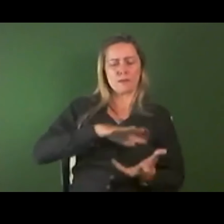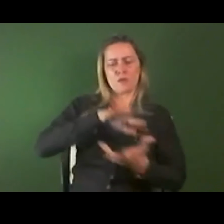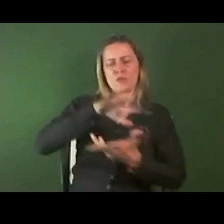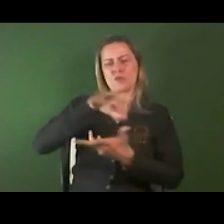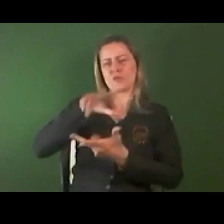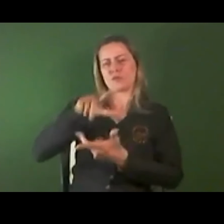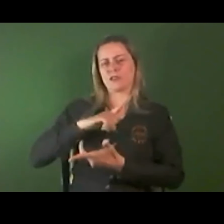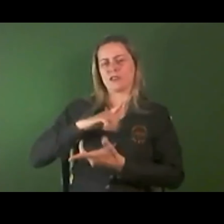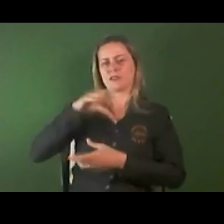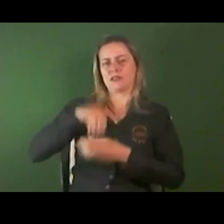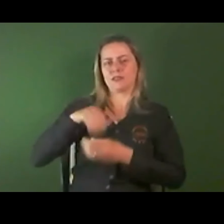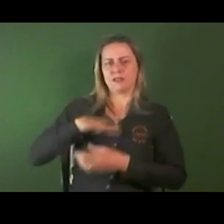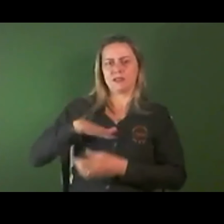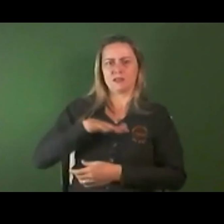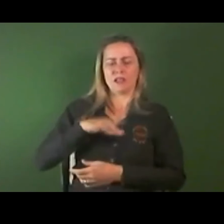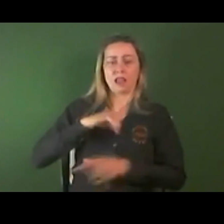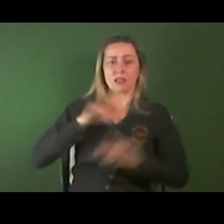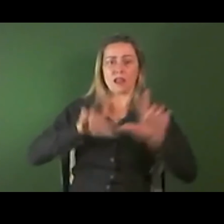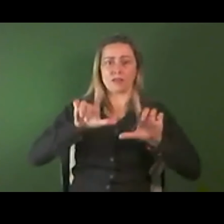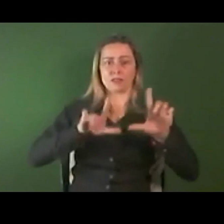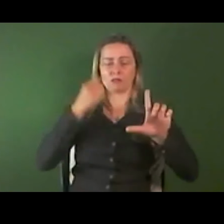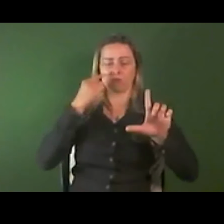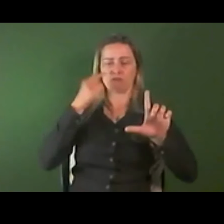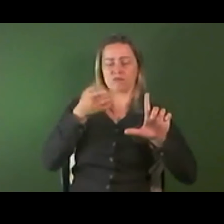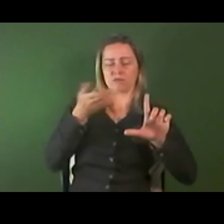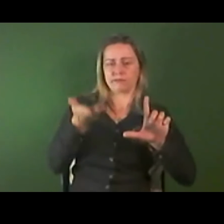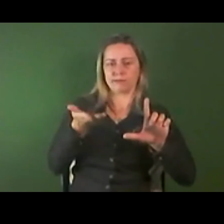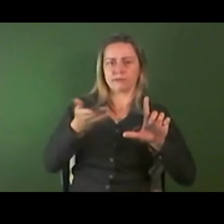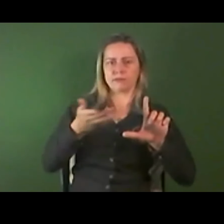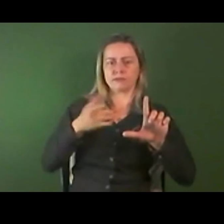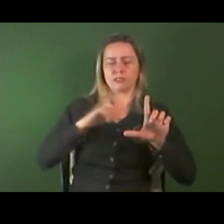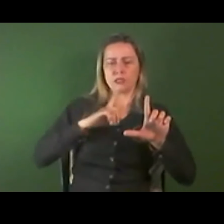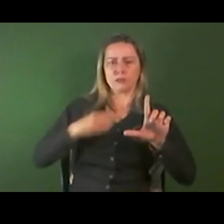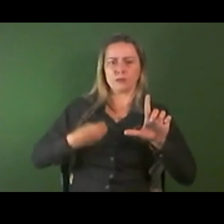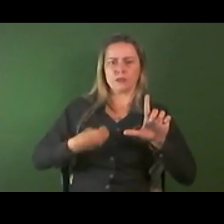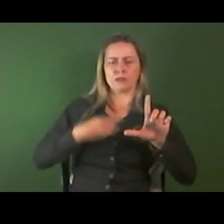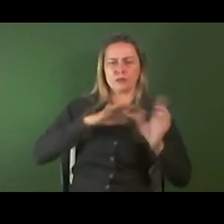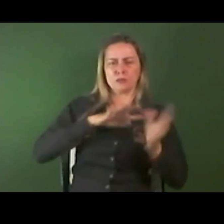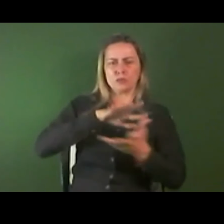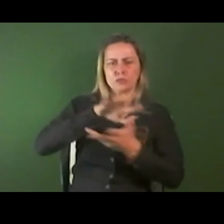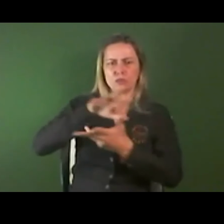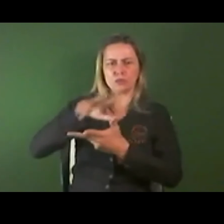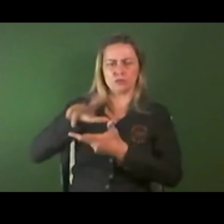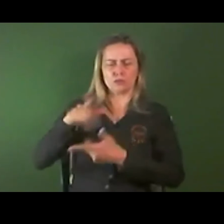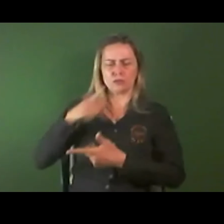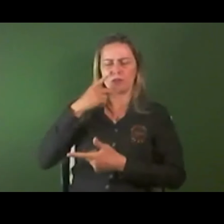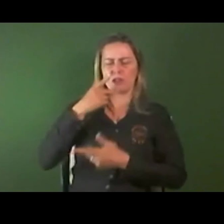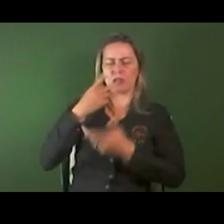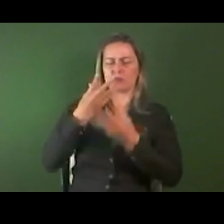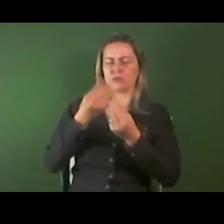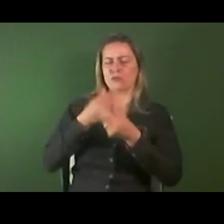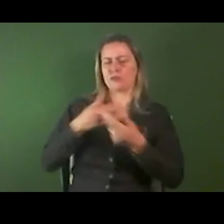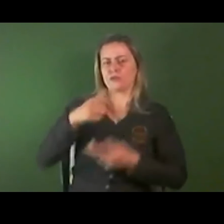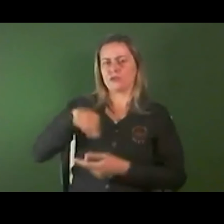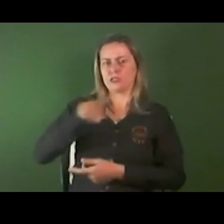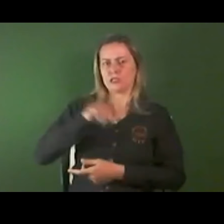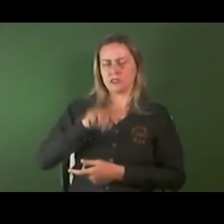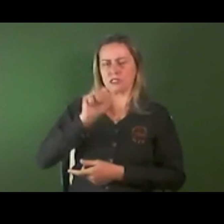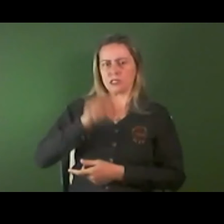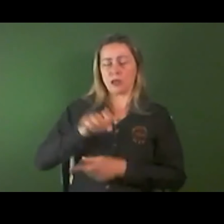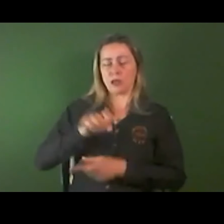aqui, por exemplo, é uma tela de televisão. Existe um mundo aqui que eu poderia ficar falando com vocês, mas isso é